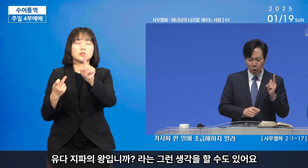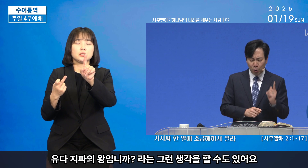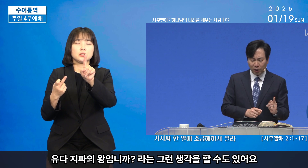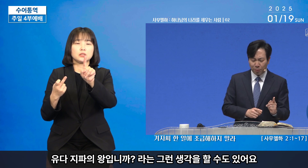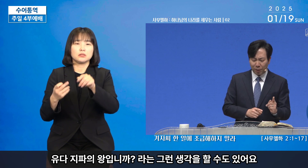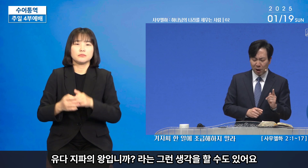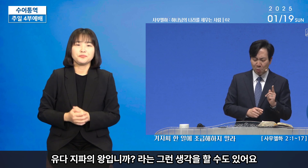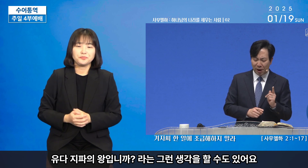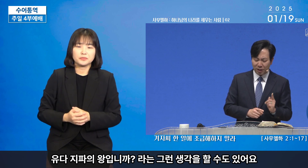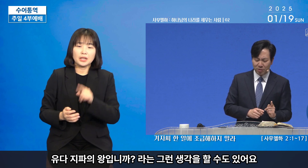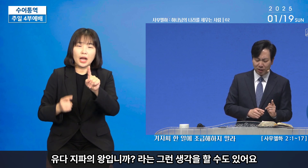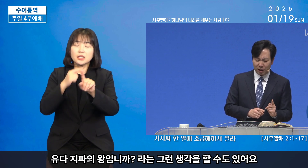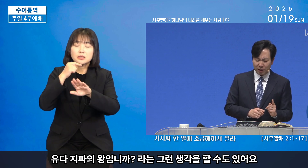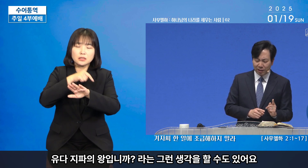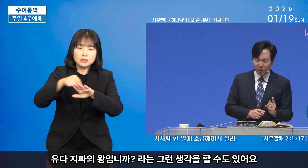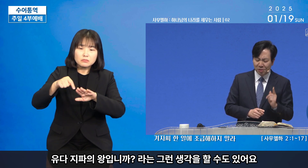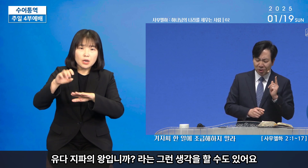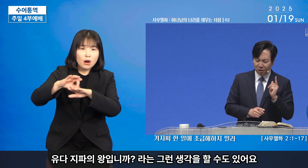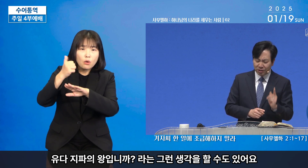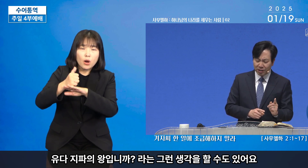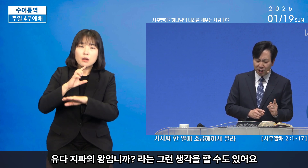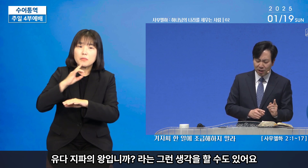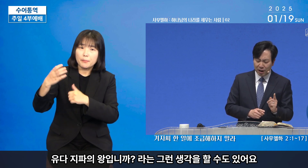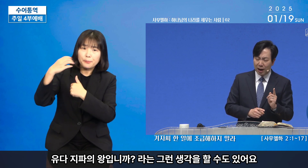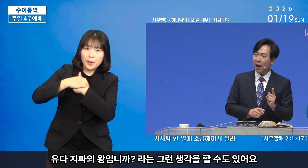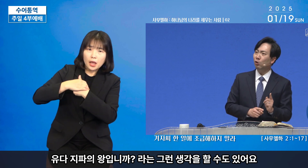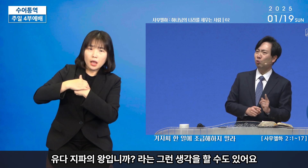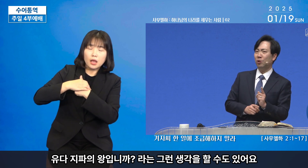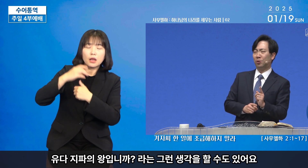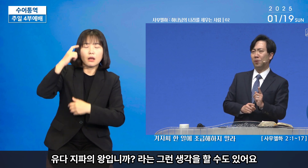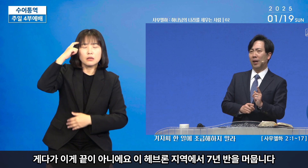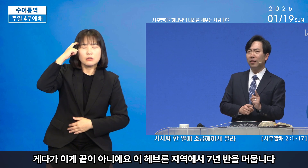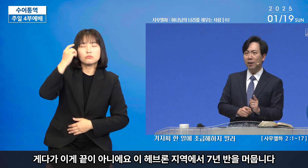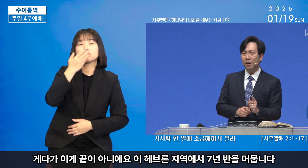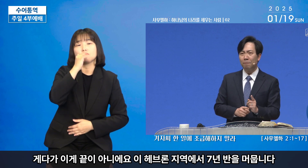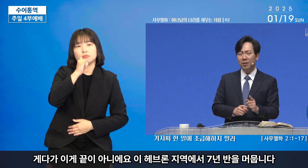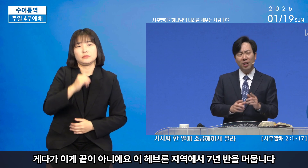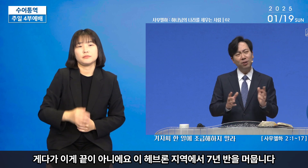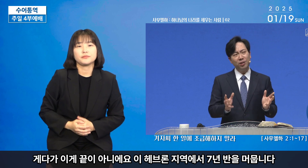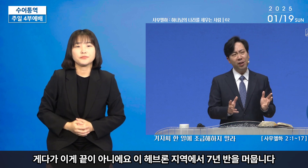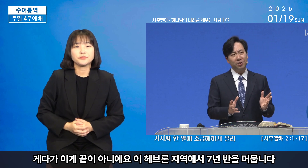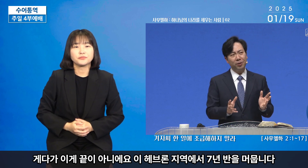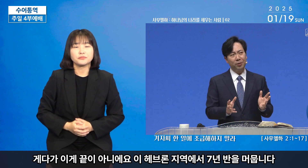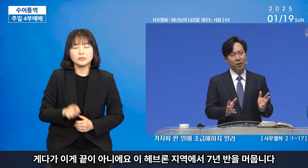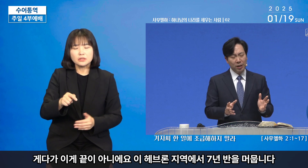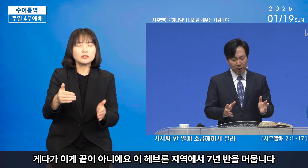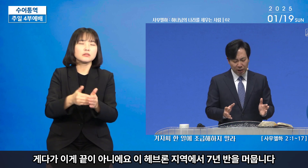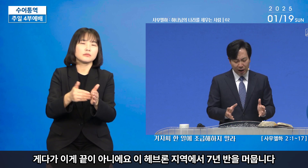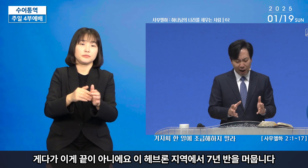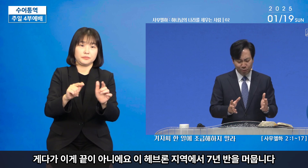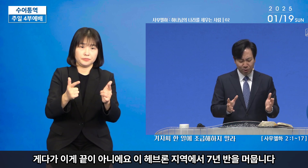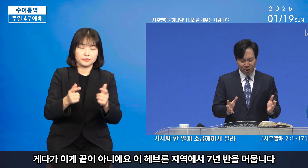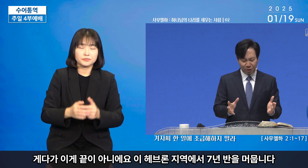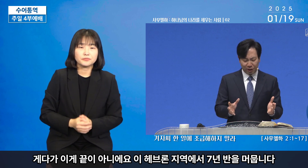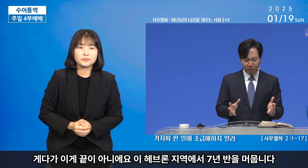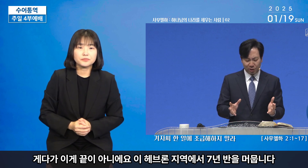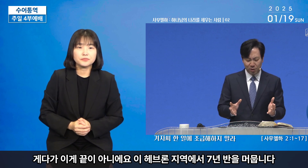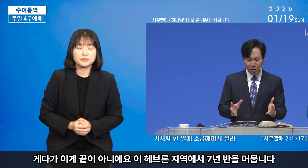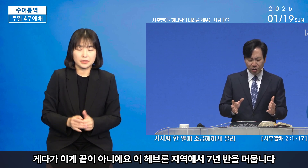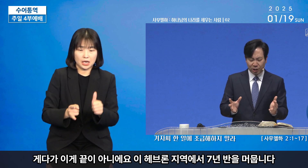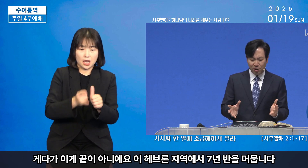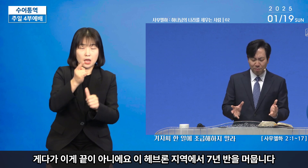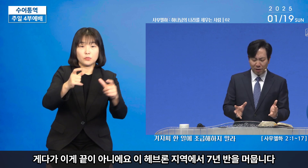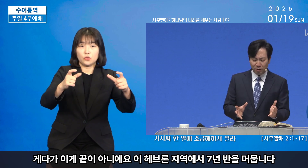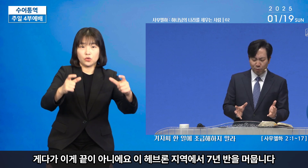하나인 유다지파의 왕입니까? 라는 그런 생각을 할 수도 있어요. 게다가 이게 끝이 아니에요. 이 헤브론